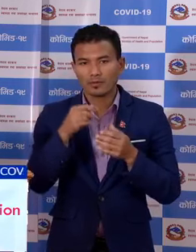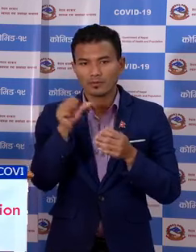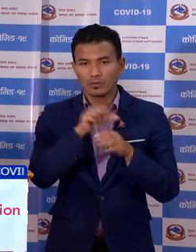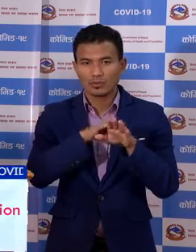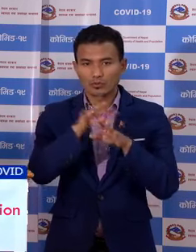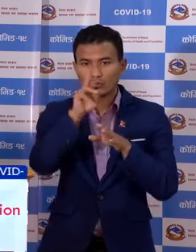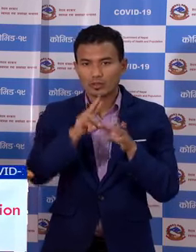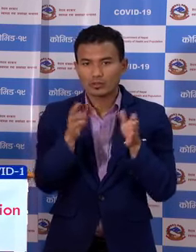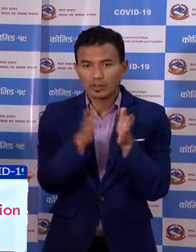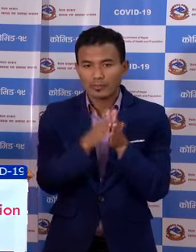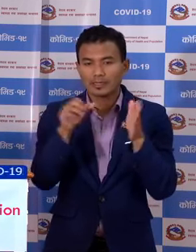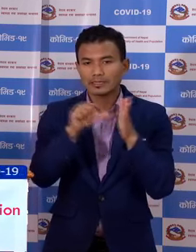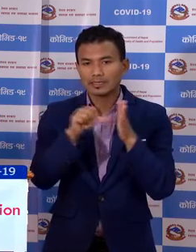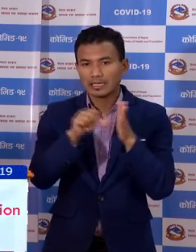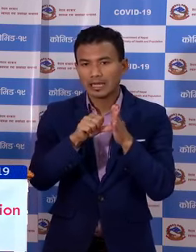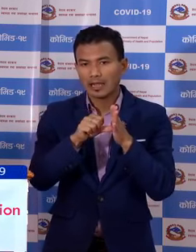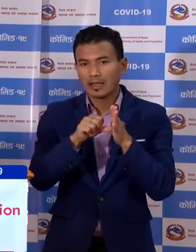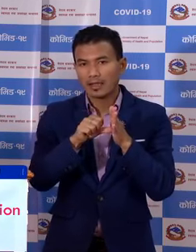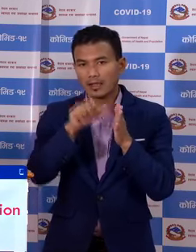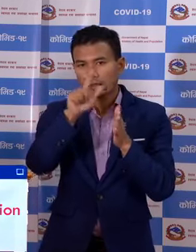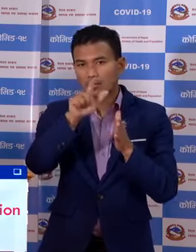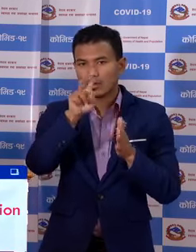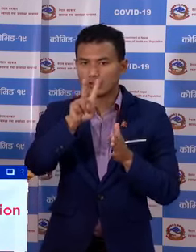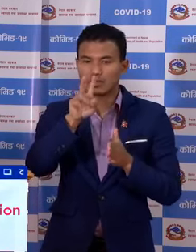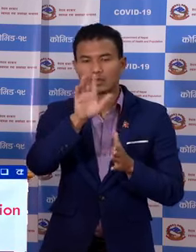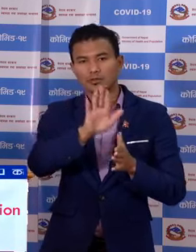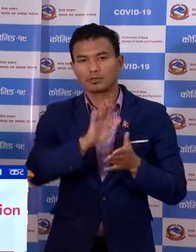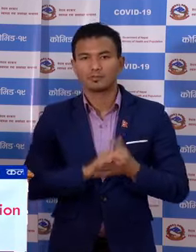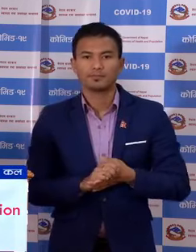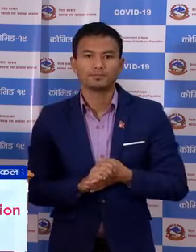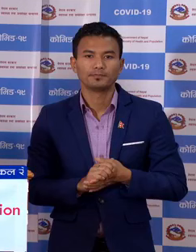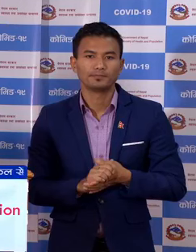संक्रमितहरू रहेको जम्मा जिल्ला 72 छ।